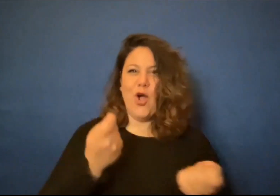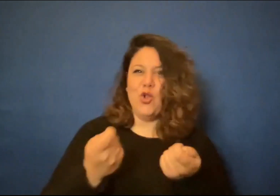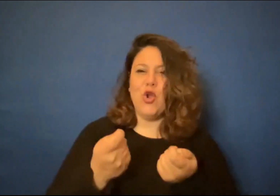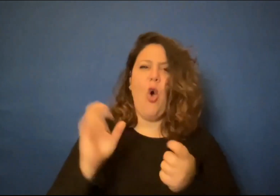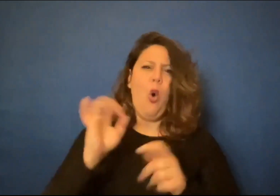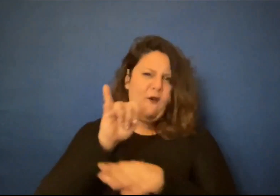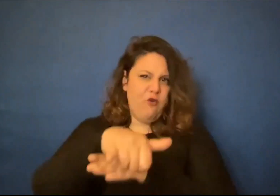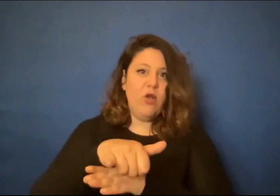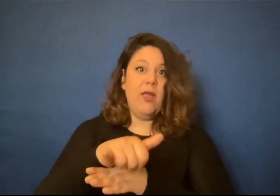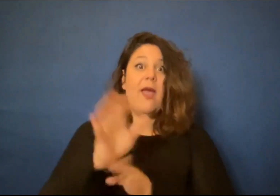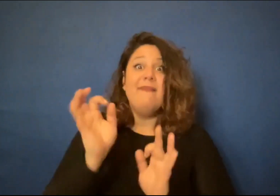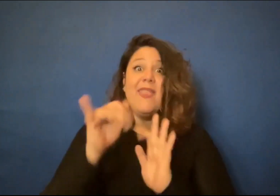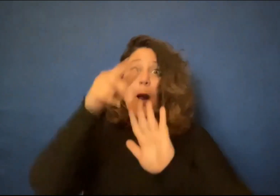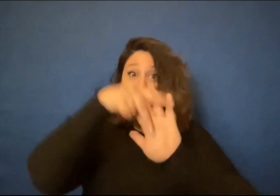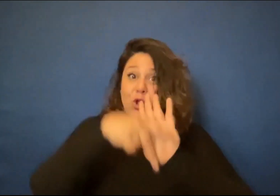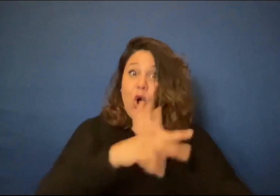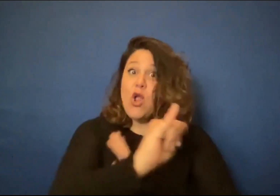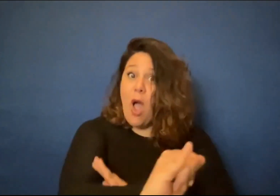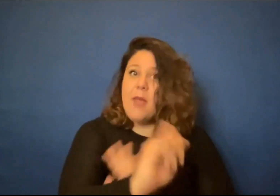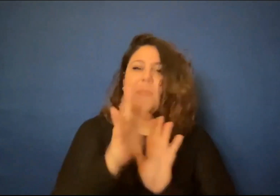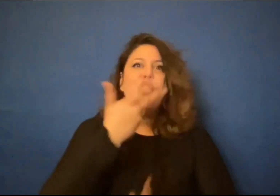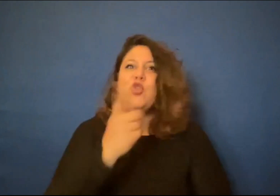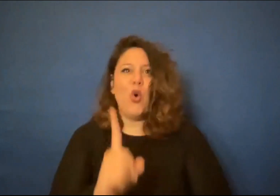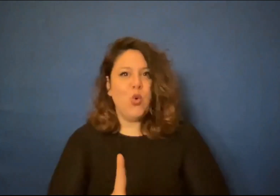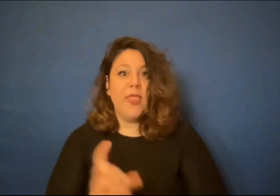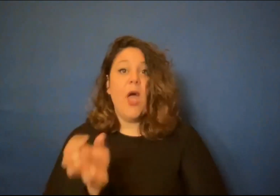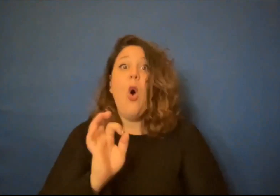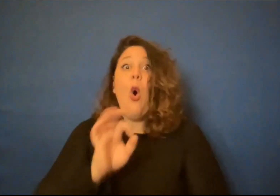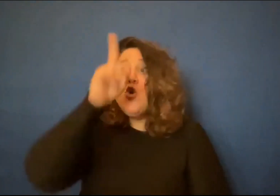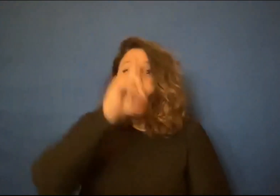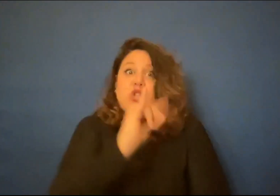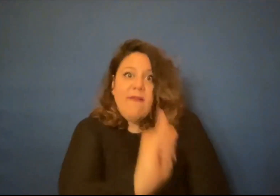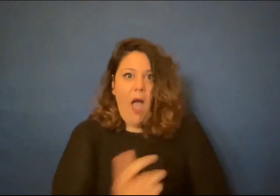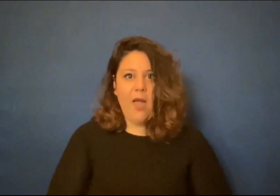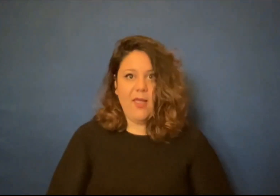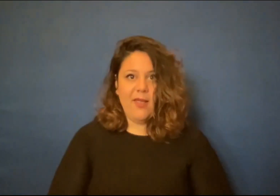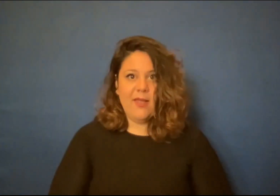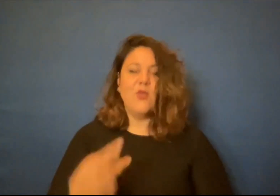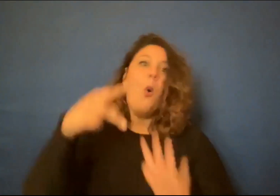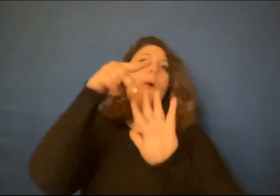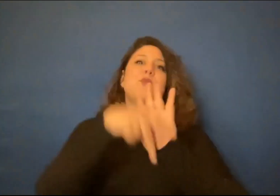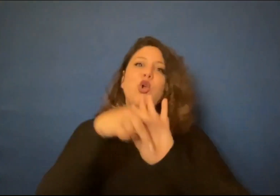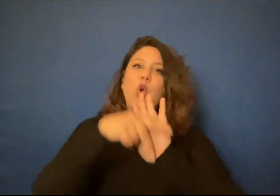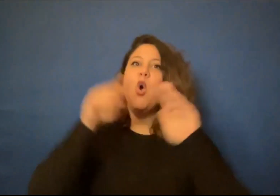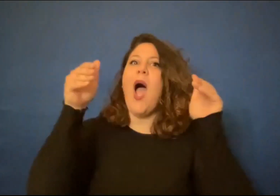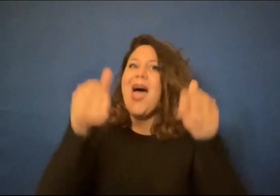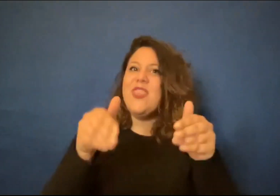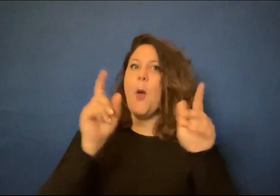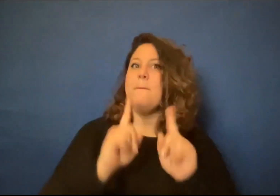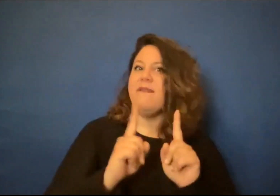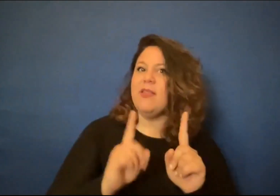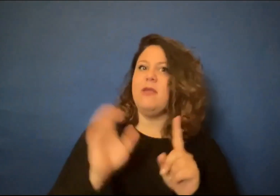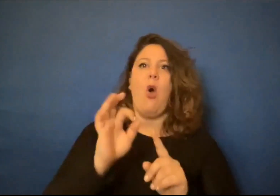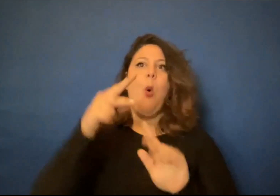que están los protocolos, pero no los conocen o no saben que están. O sea, cuando tú dices, tienes un protocolo de acción preventiva o de acoso,